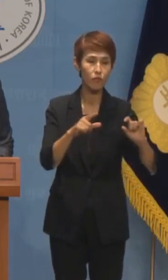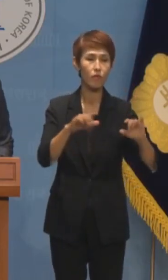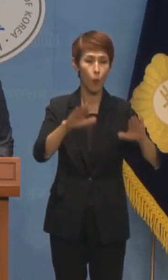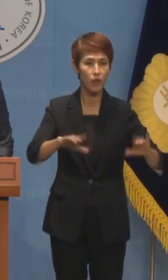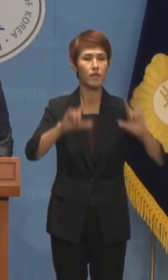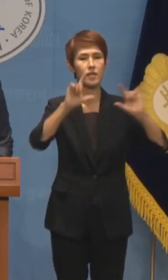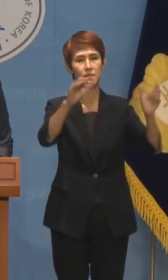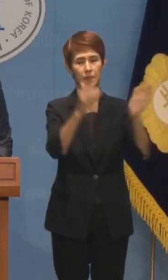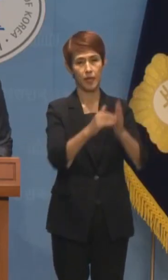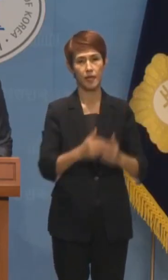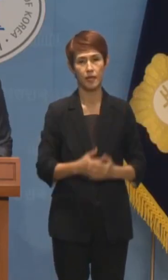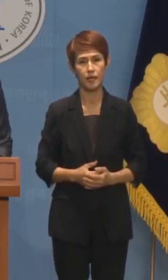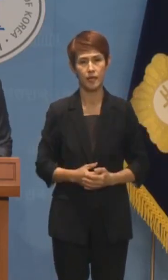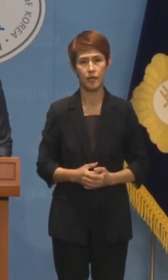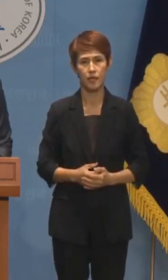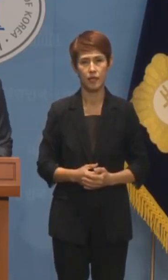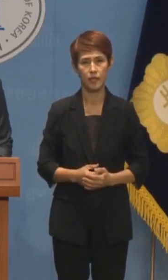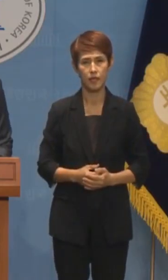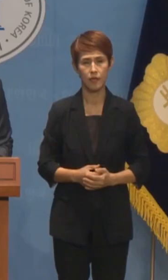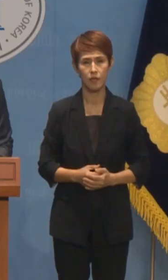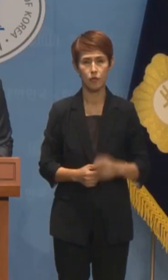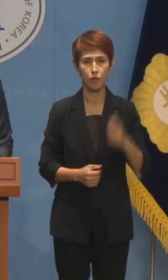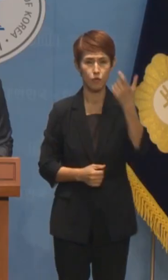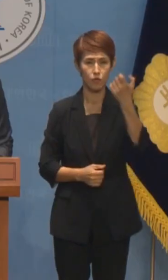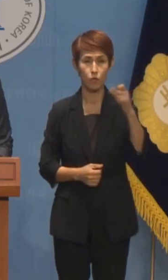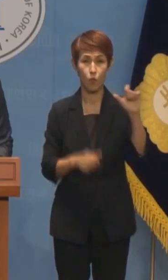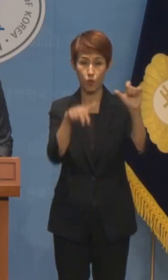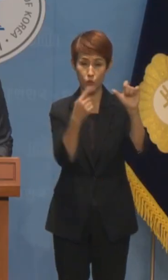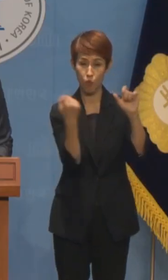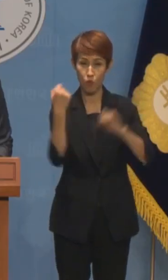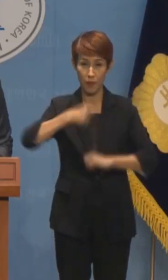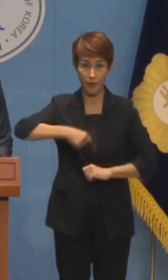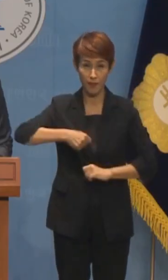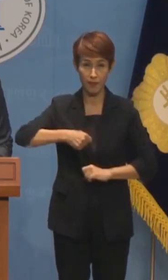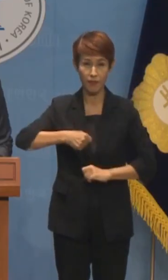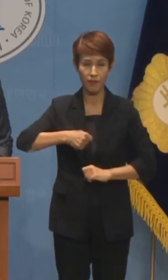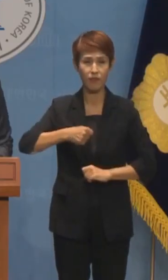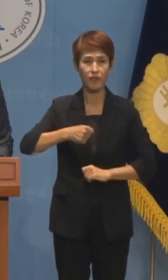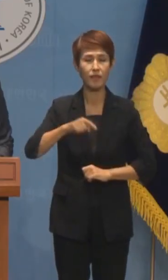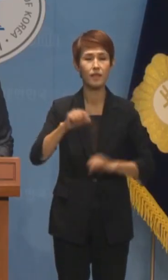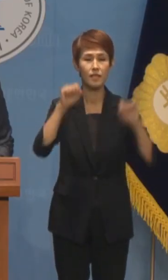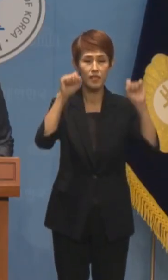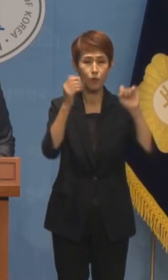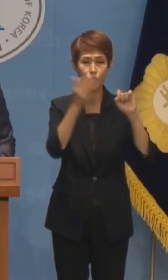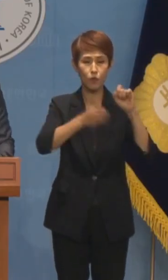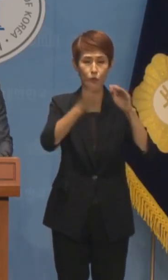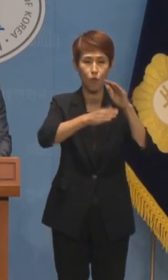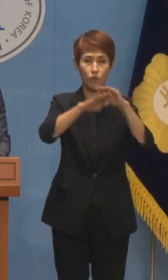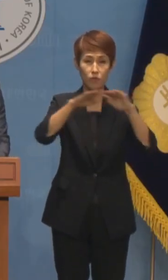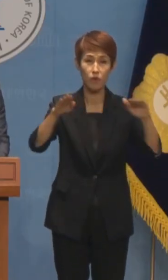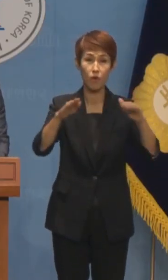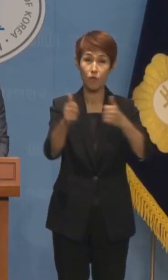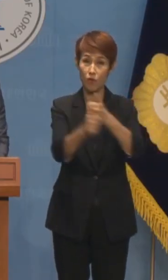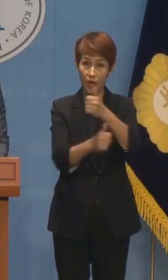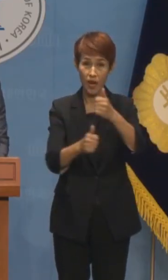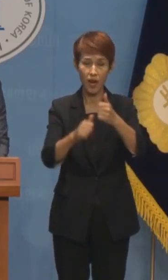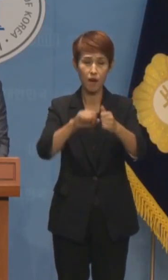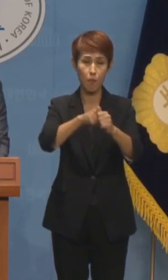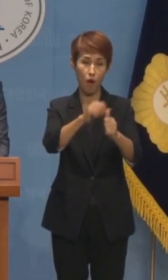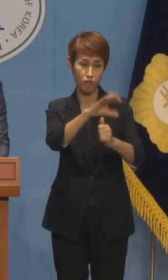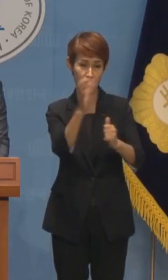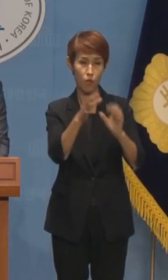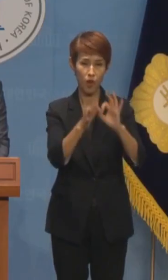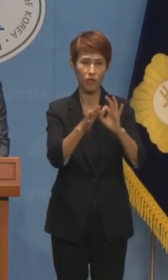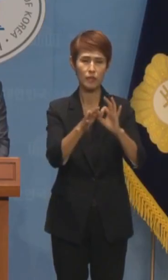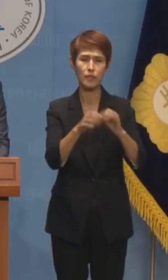통지했고, 둘째, 정관 제65조를 위반해 대한체육회 스포츠공정위원회가 사면에 대한